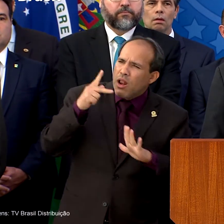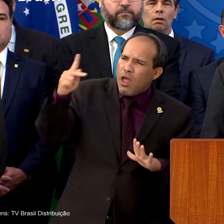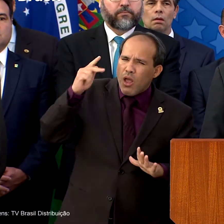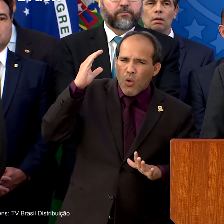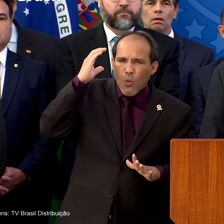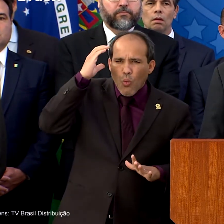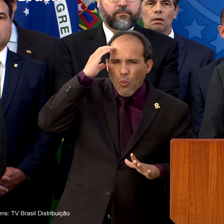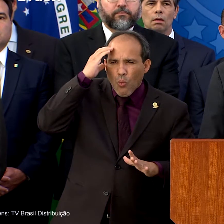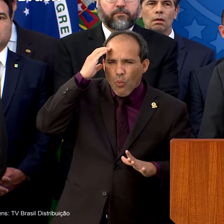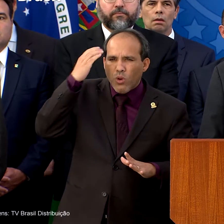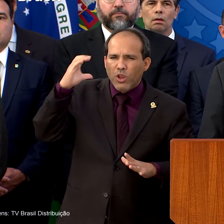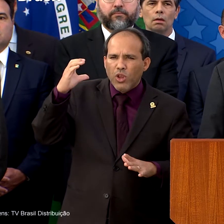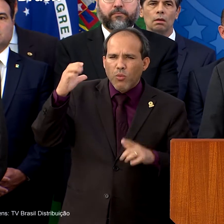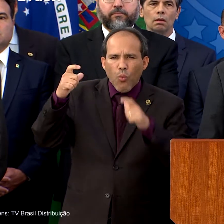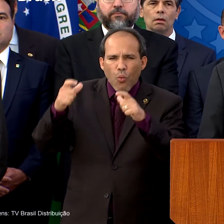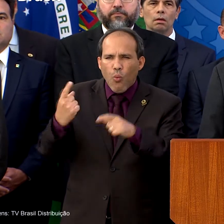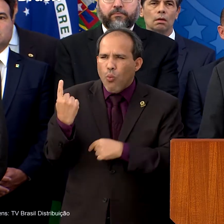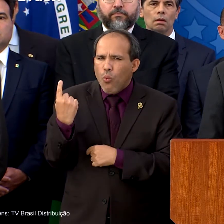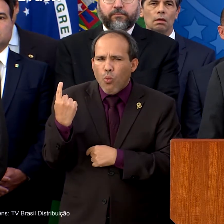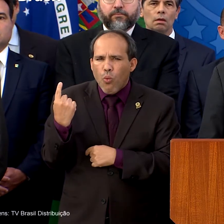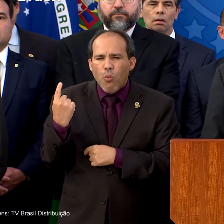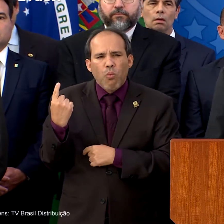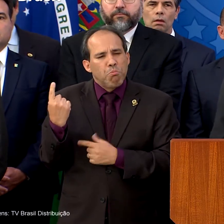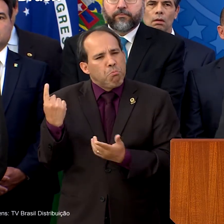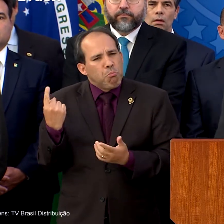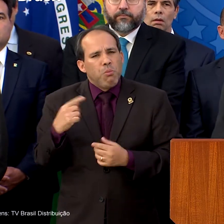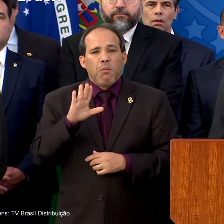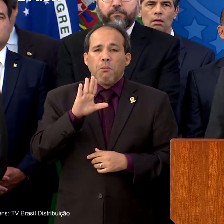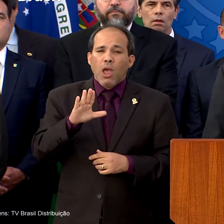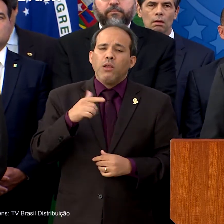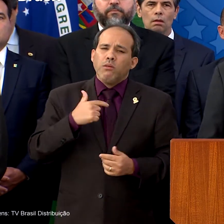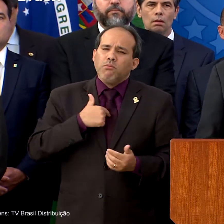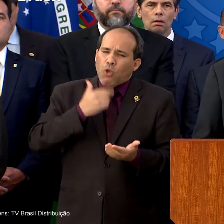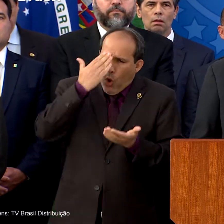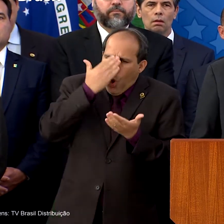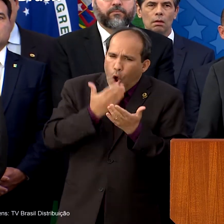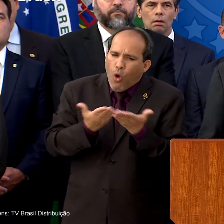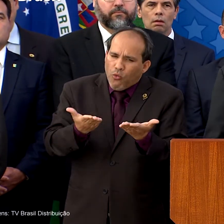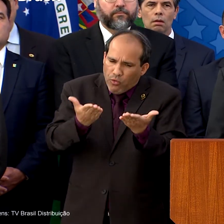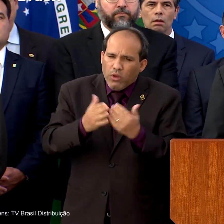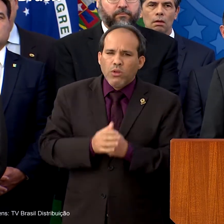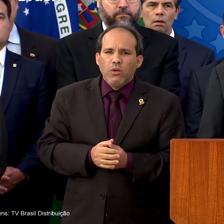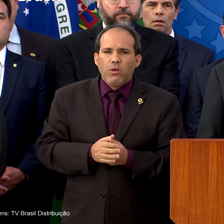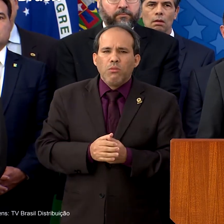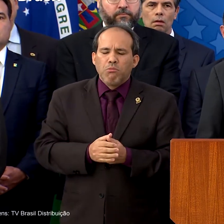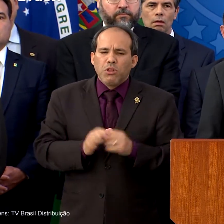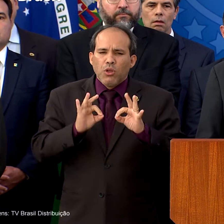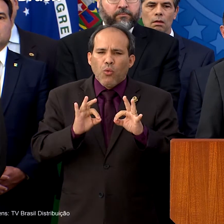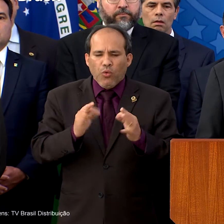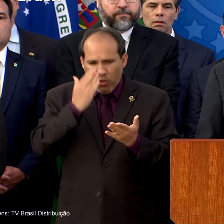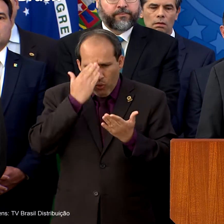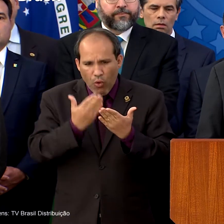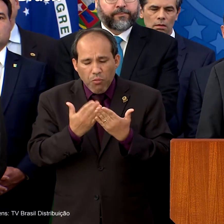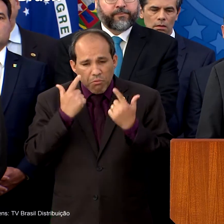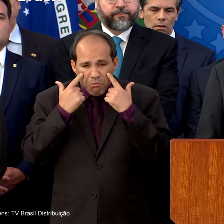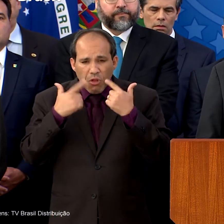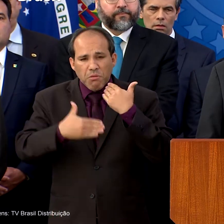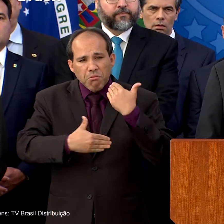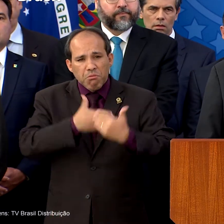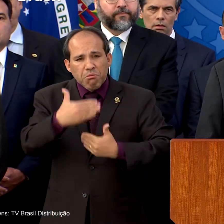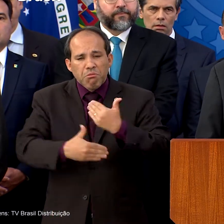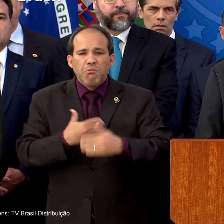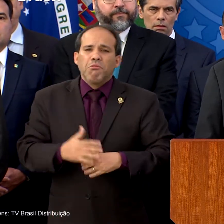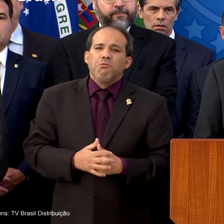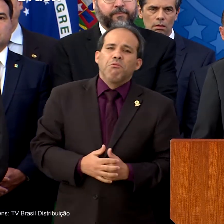a massa e vamos confiar vamos dar um crédito ah e